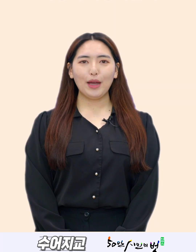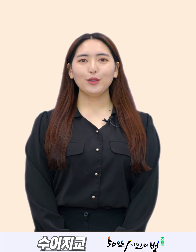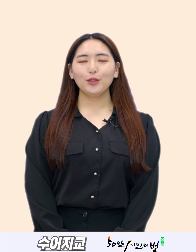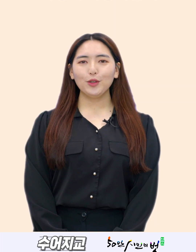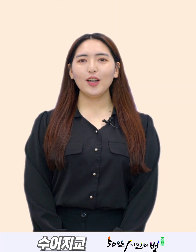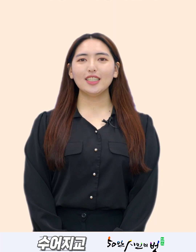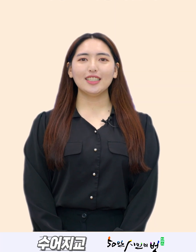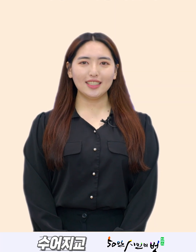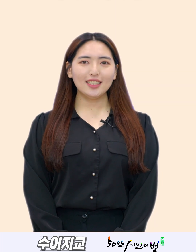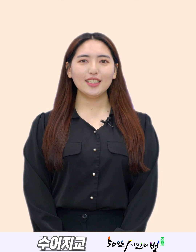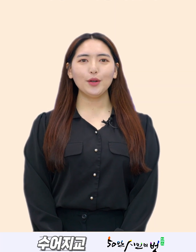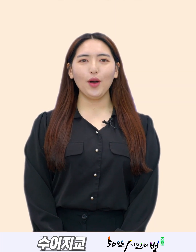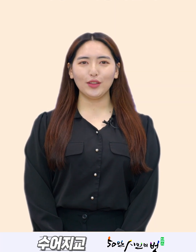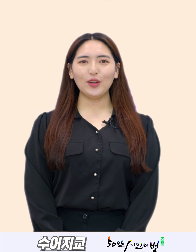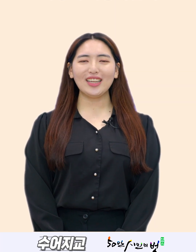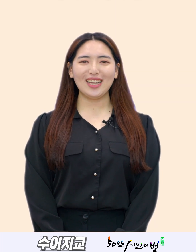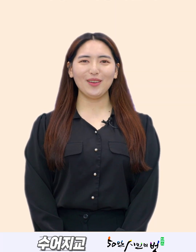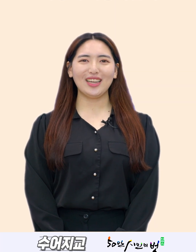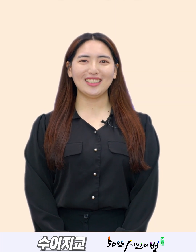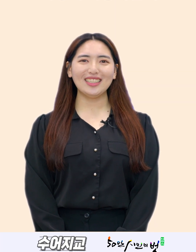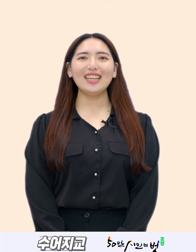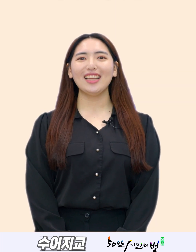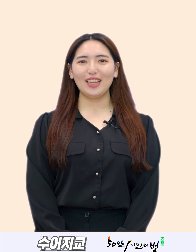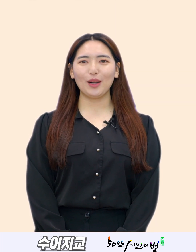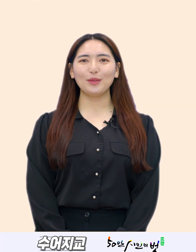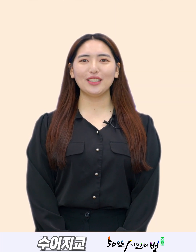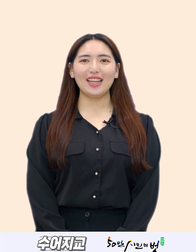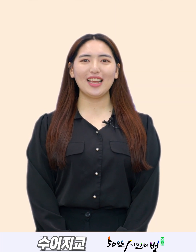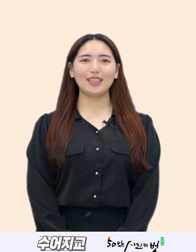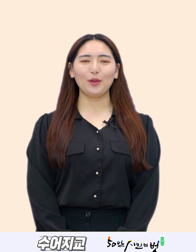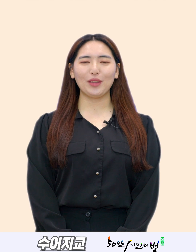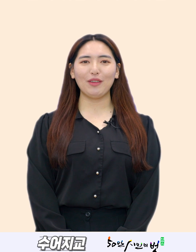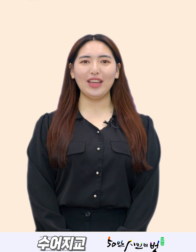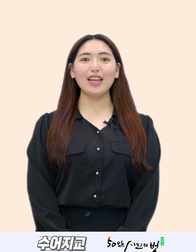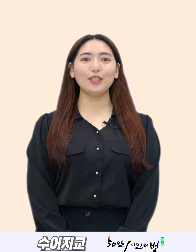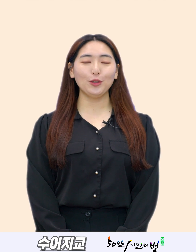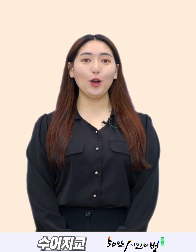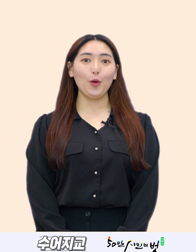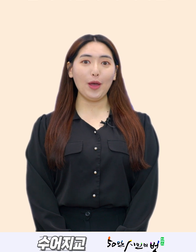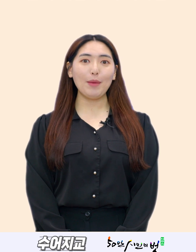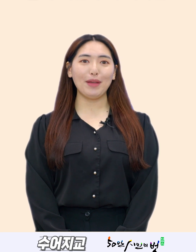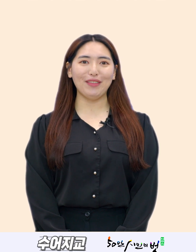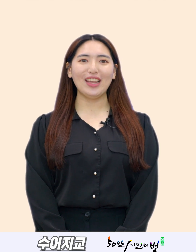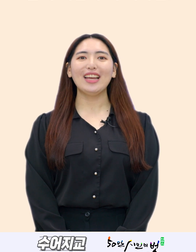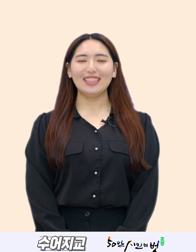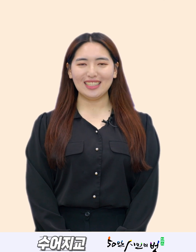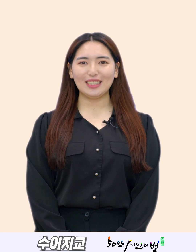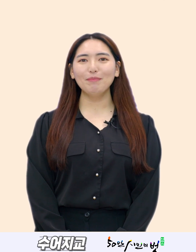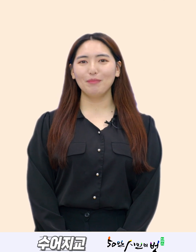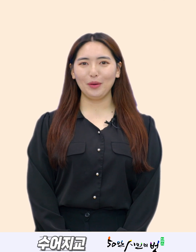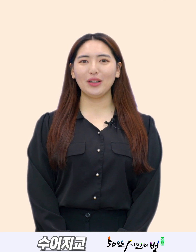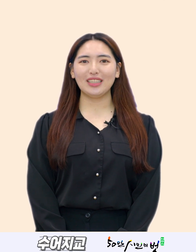배운 수어를 실제로 어떻게 사용하는지 여러분들의 이해를 돕기 위한 수어 회화편 지금